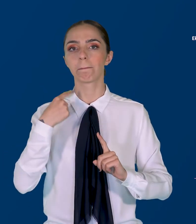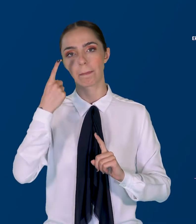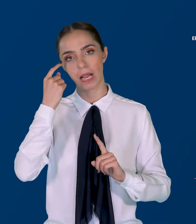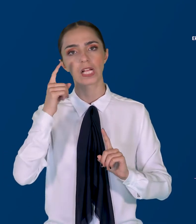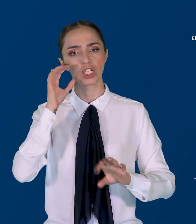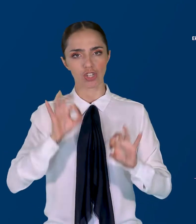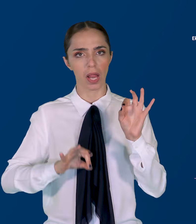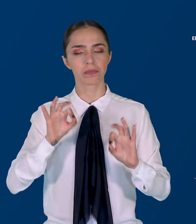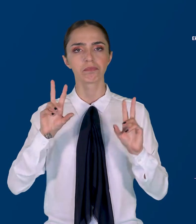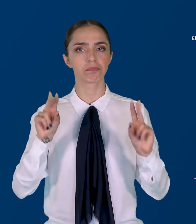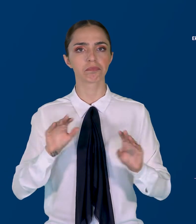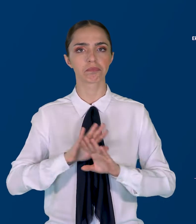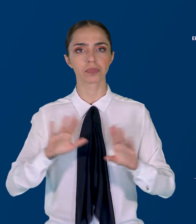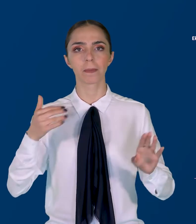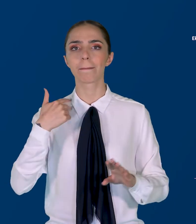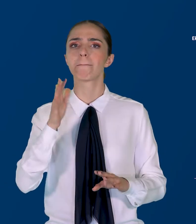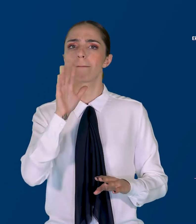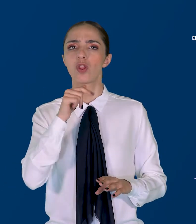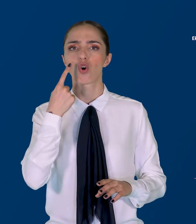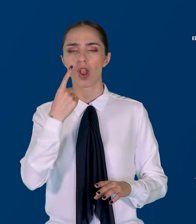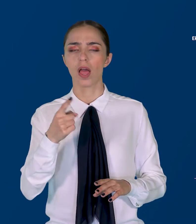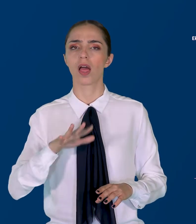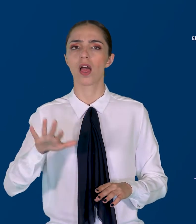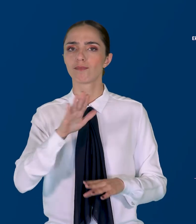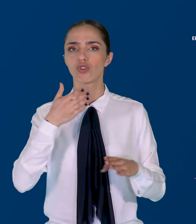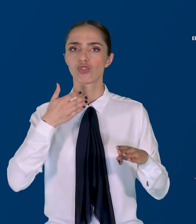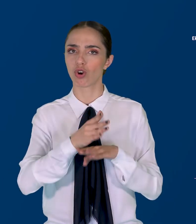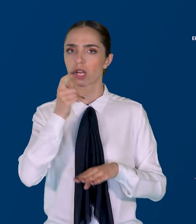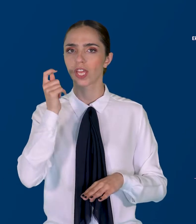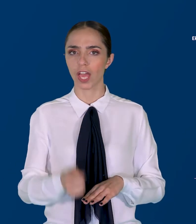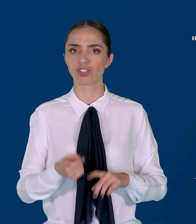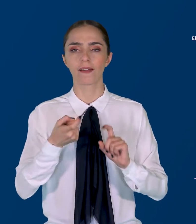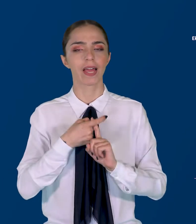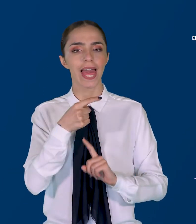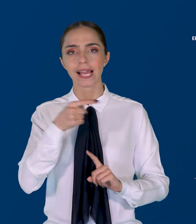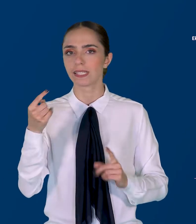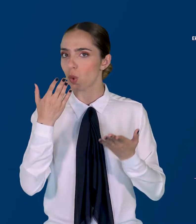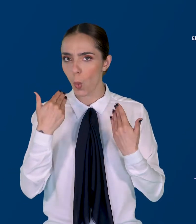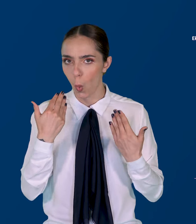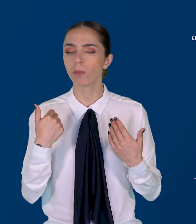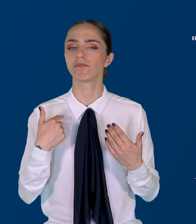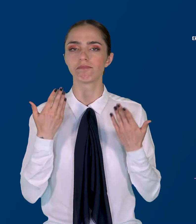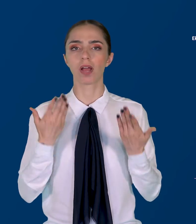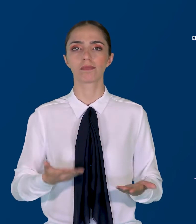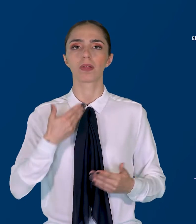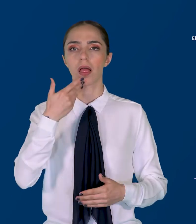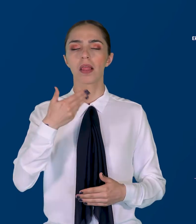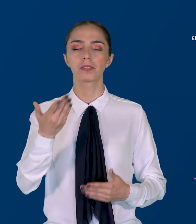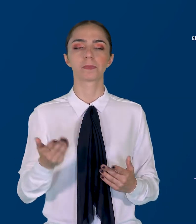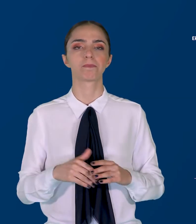bildiğim kadarıyla doğru, gerçek ve eksiksiz olduğunu beyan ederim. Bu formun ilgili